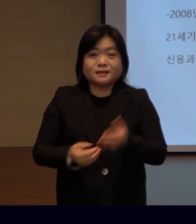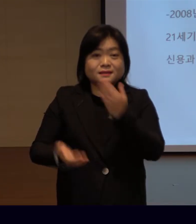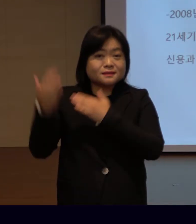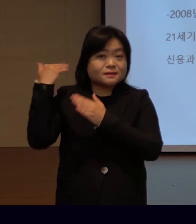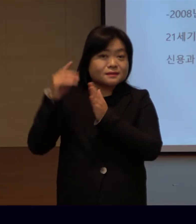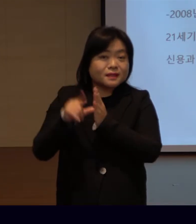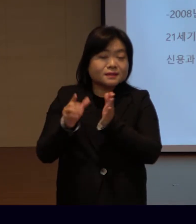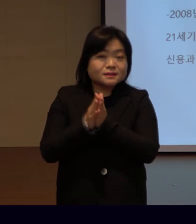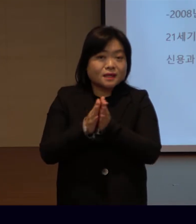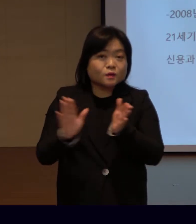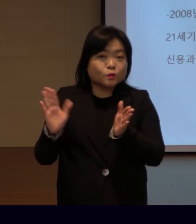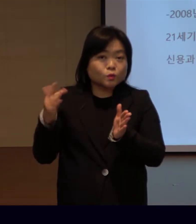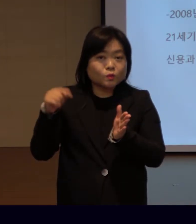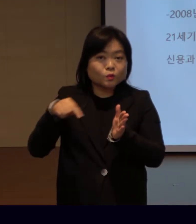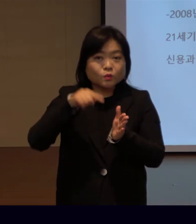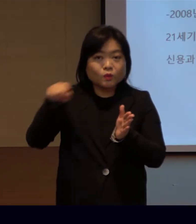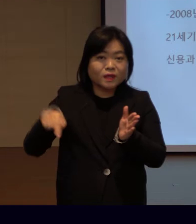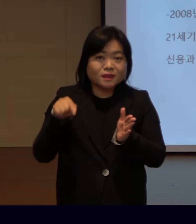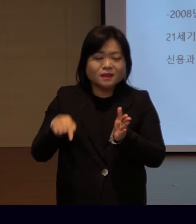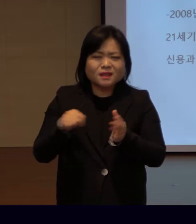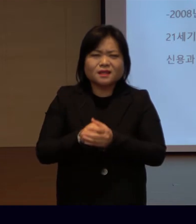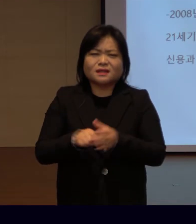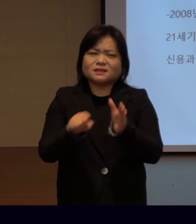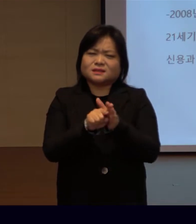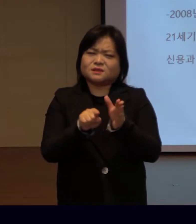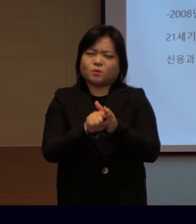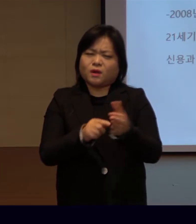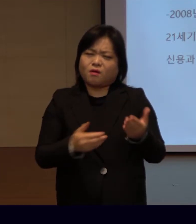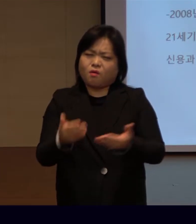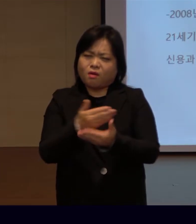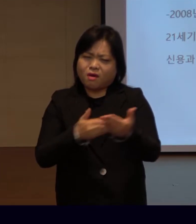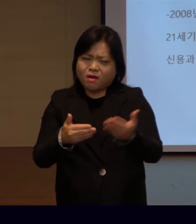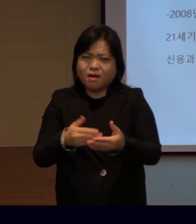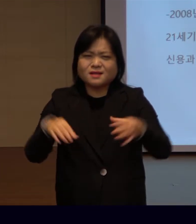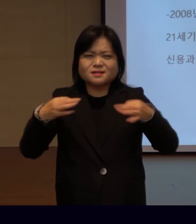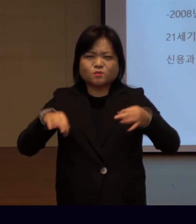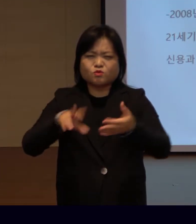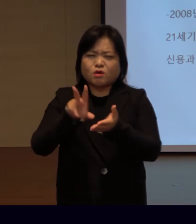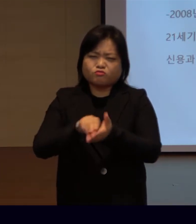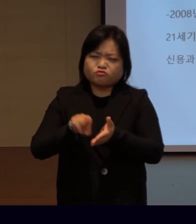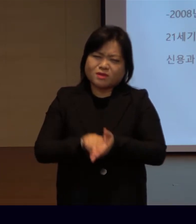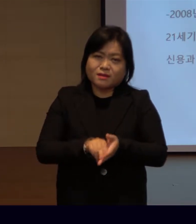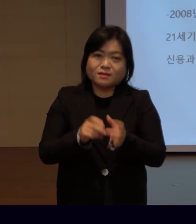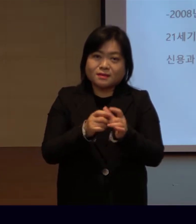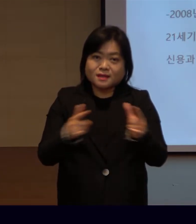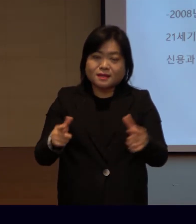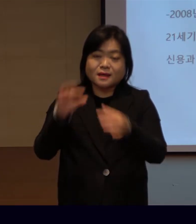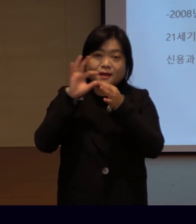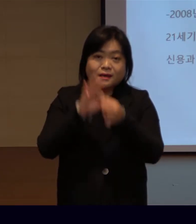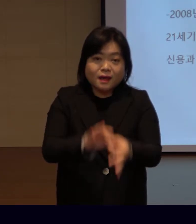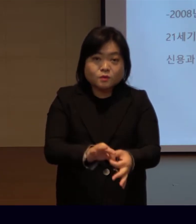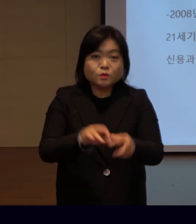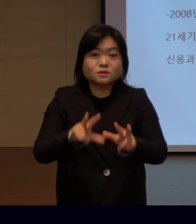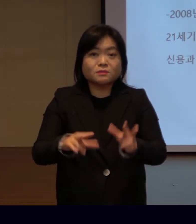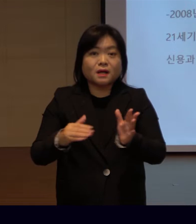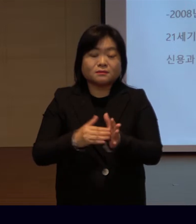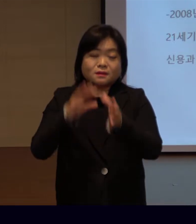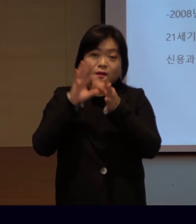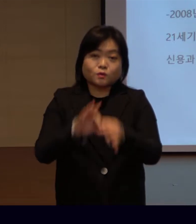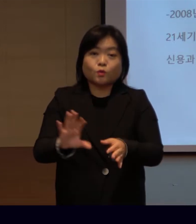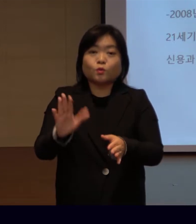당시에 시작한 그러한 신용의 거래와 금융의 문제들이 계속 되었다는